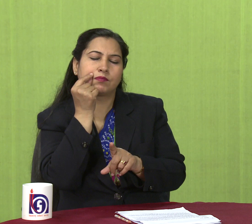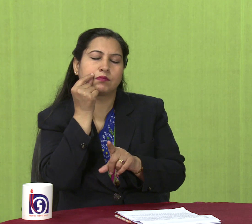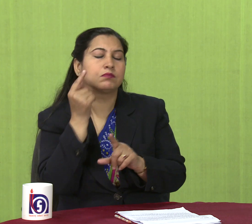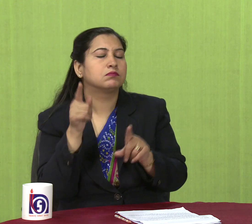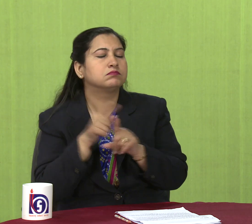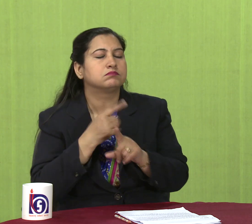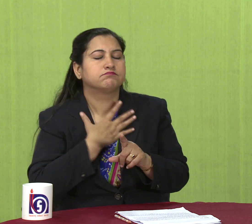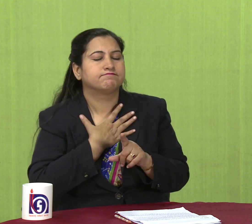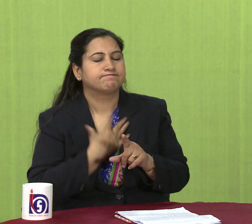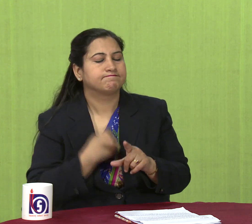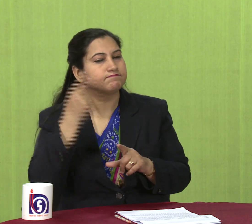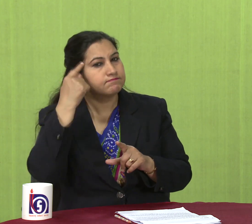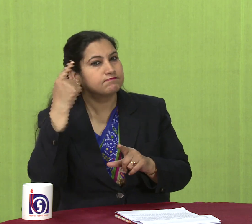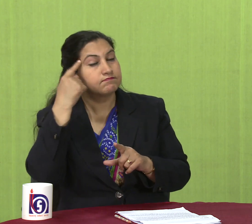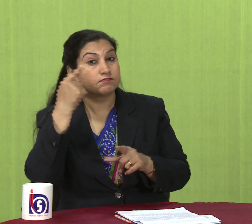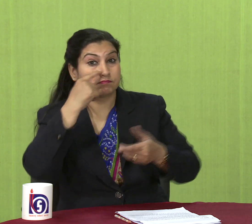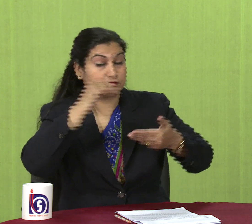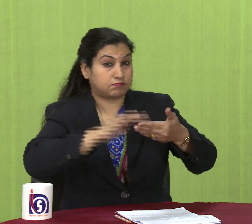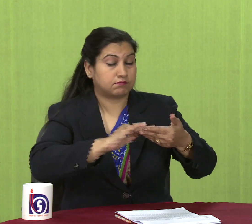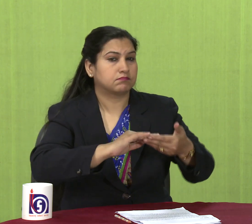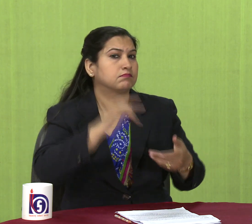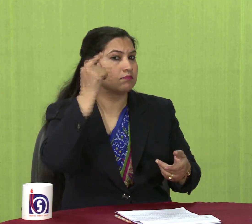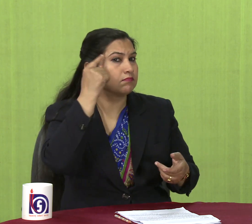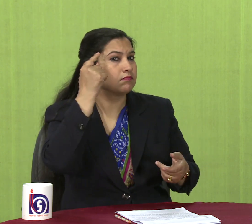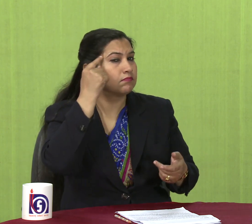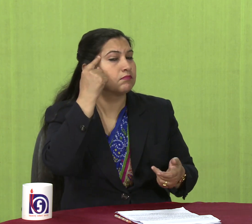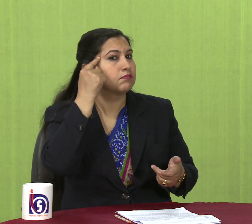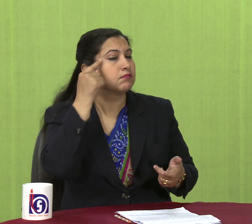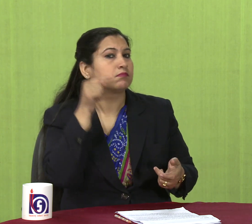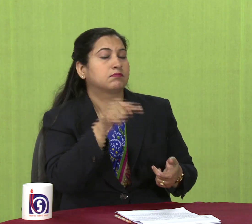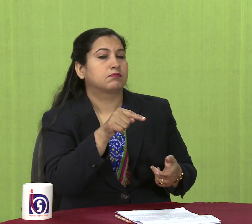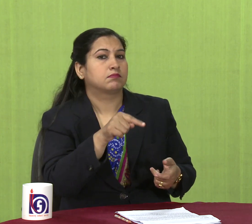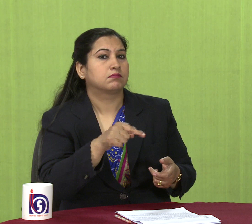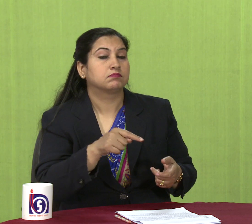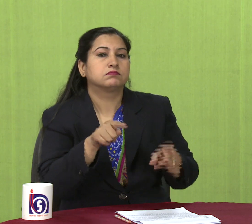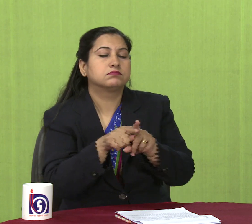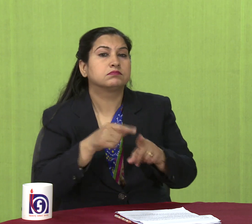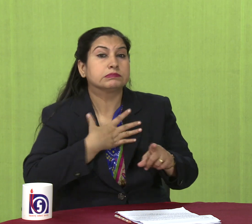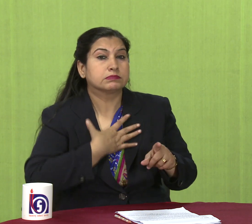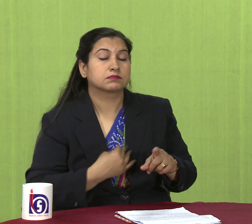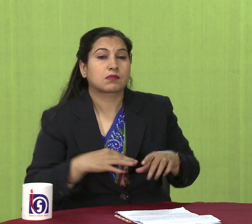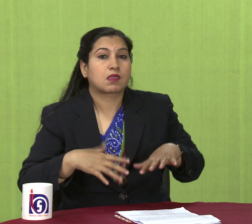हुए नायक अथवा नायिका का वर्णन किया है।